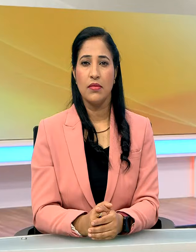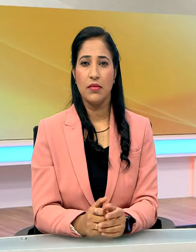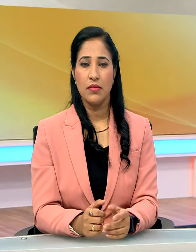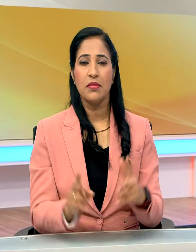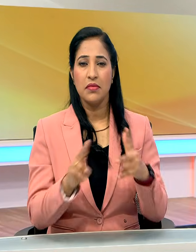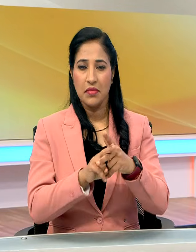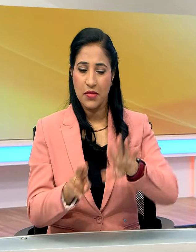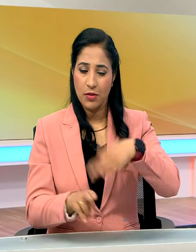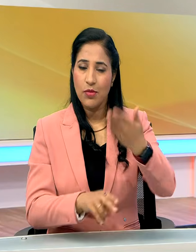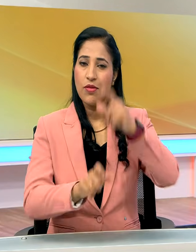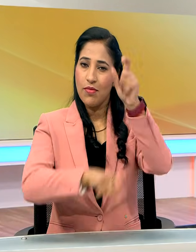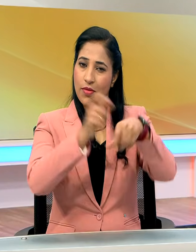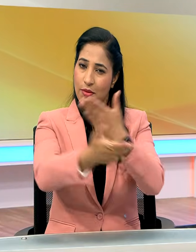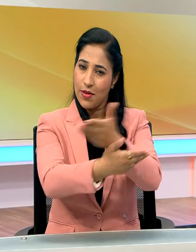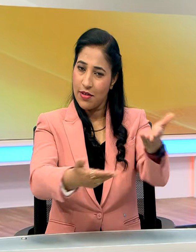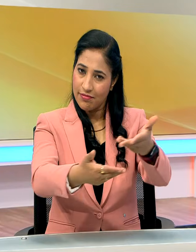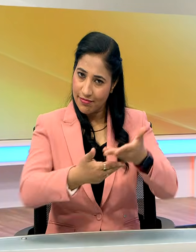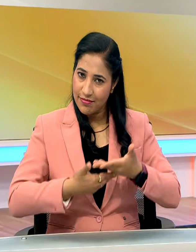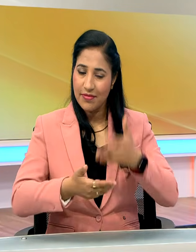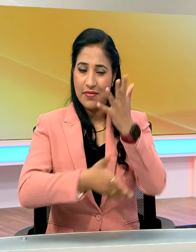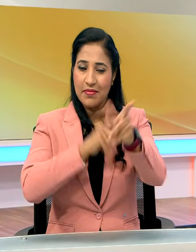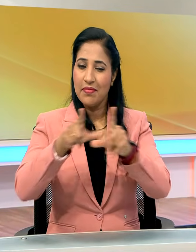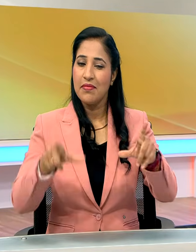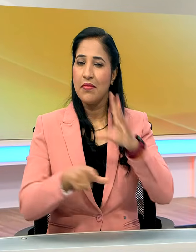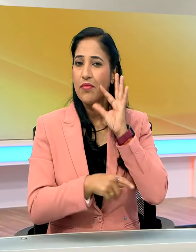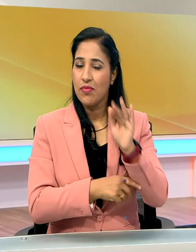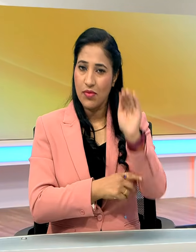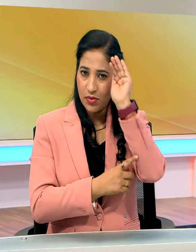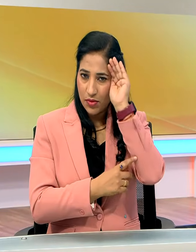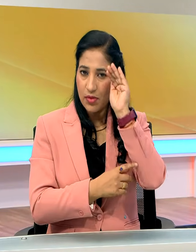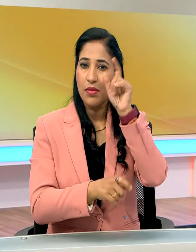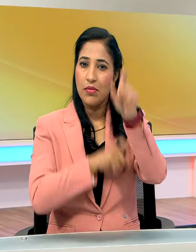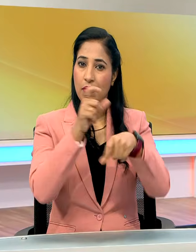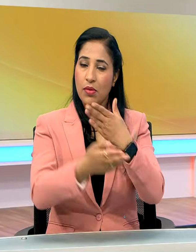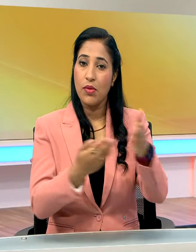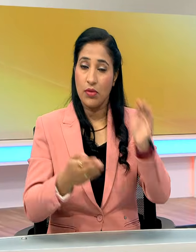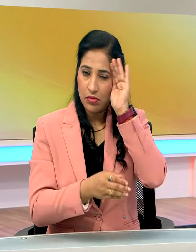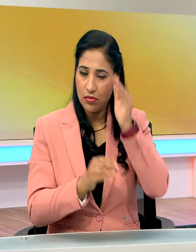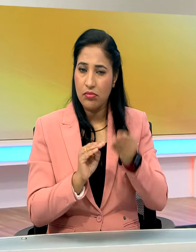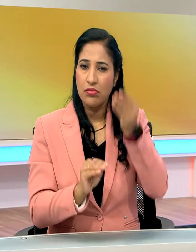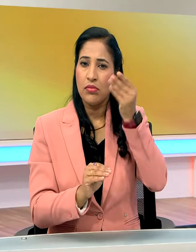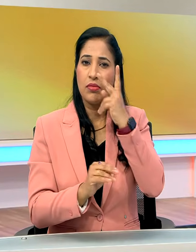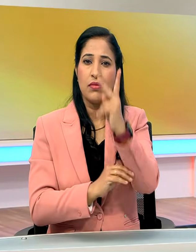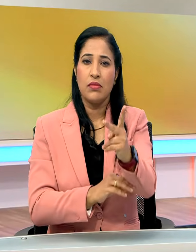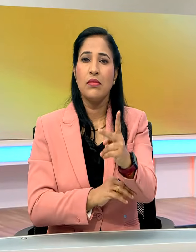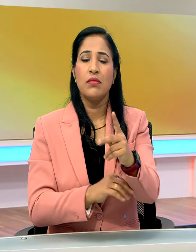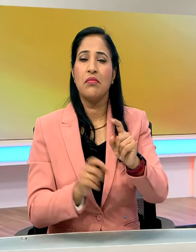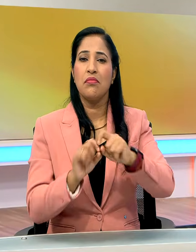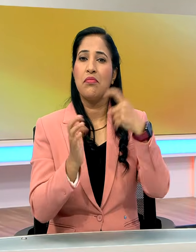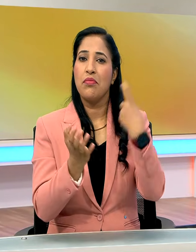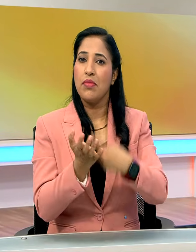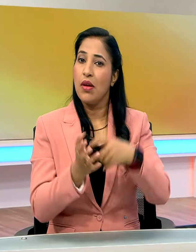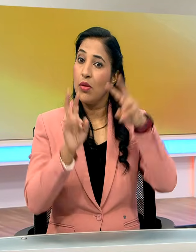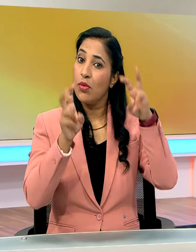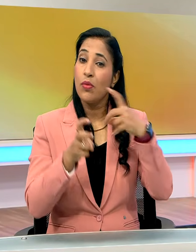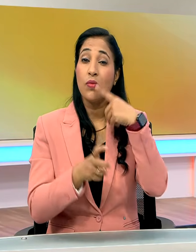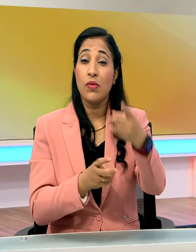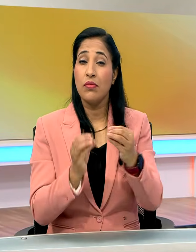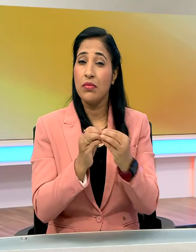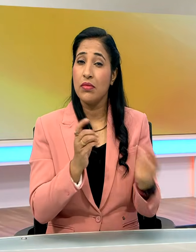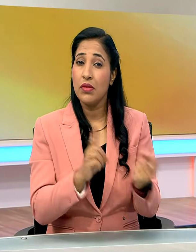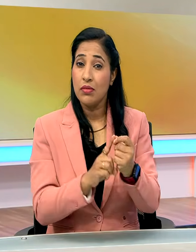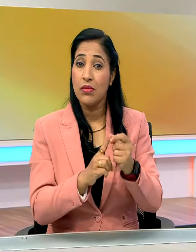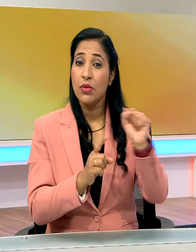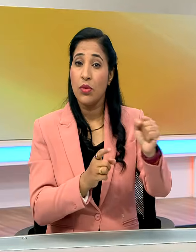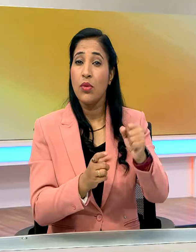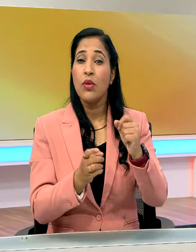ब्रेक के बाद आप सभी का एक बार फिर स्वागत सांकेतिक भाषा के इस विशेष बुलेटिन में। आइए खबरों में आगे बढ़ते हैं और बात करते हैं बिहार की, जहां पर